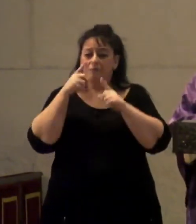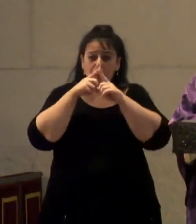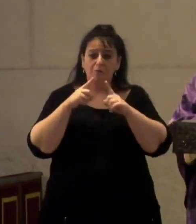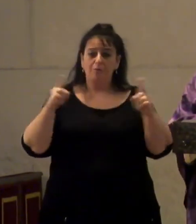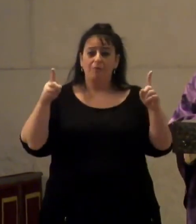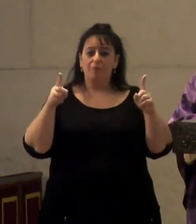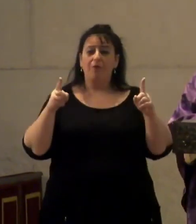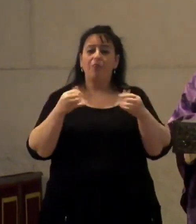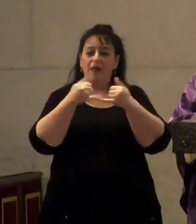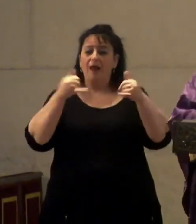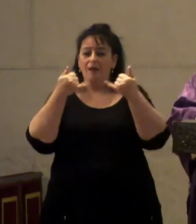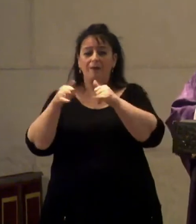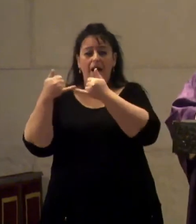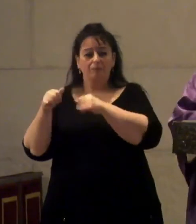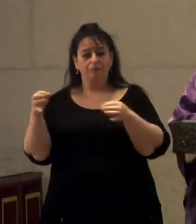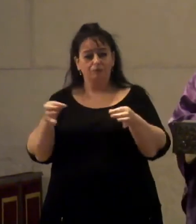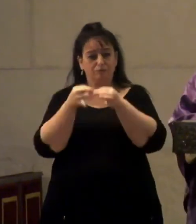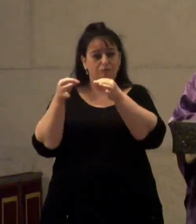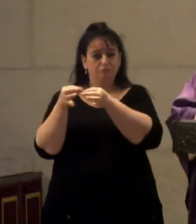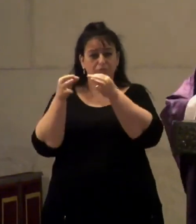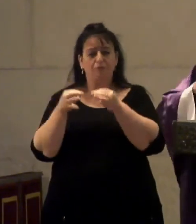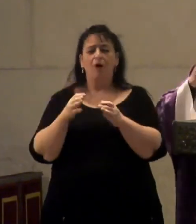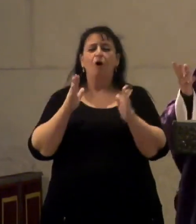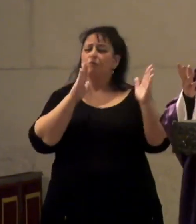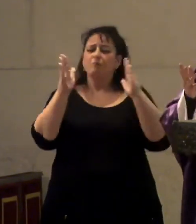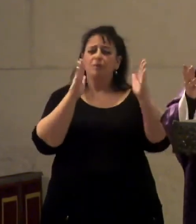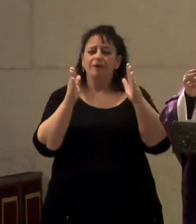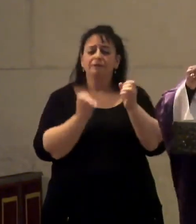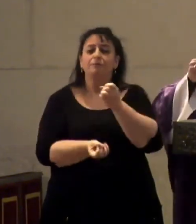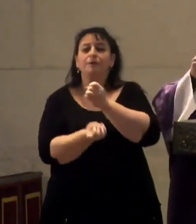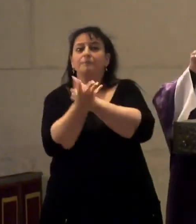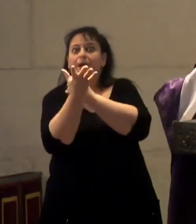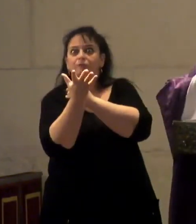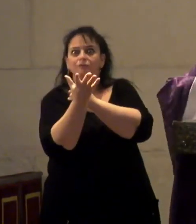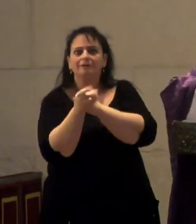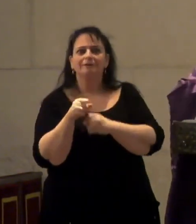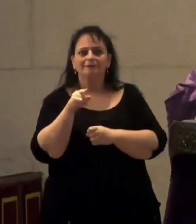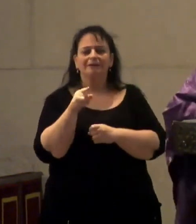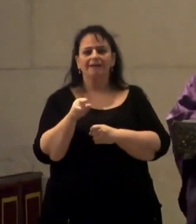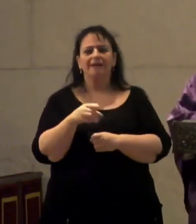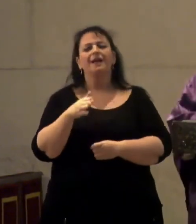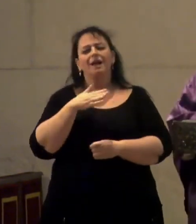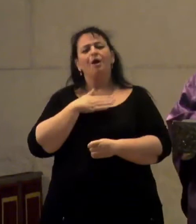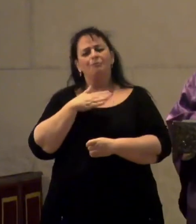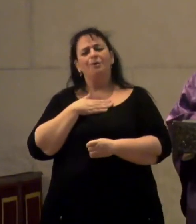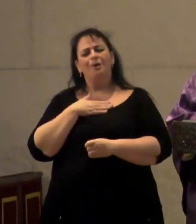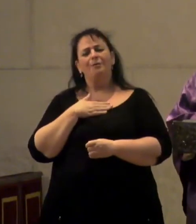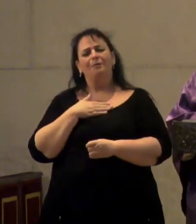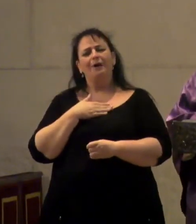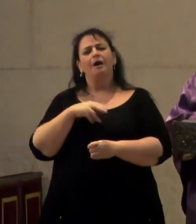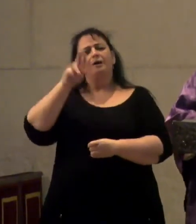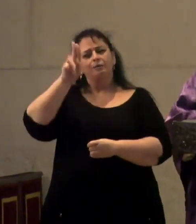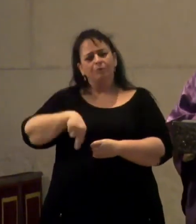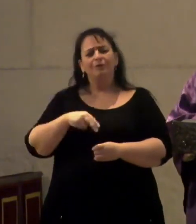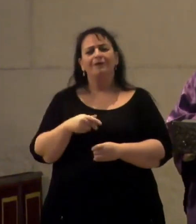celebrando. En cuantos momentos, quizá de la Pascua, se celebra propiamente en la existencia de